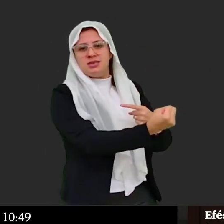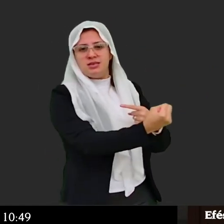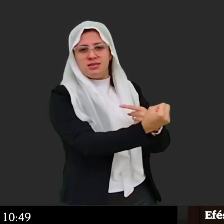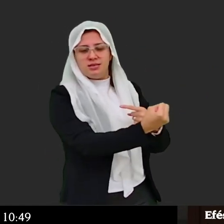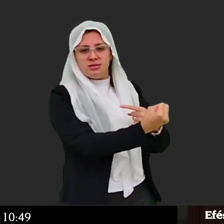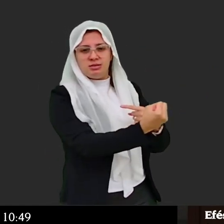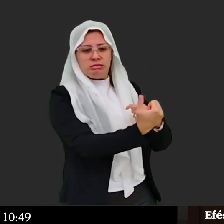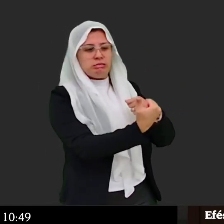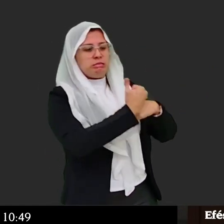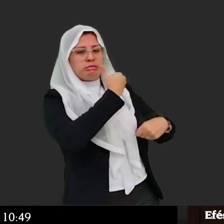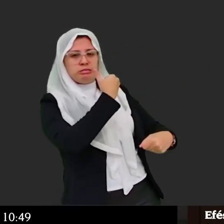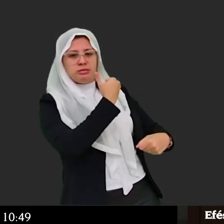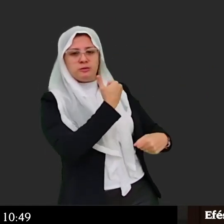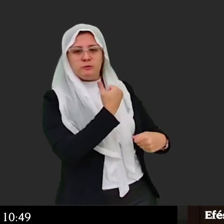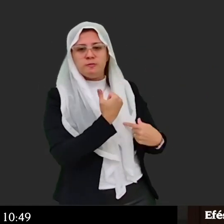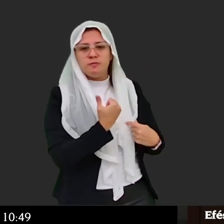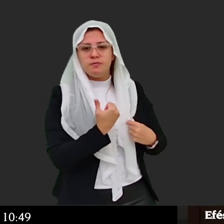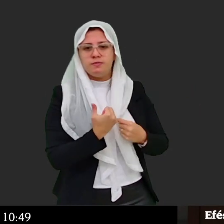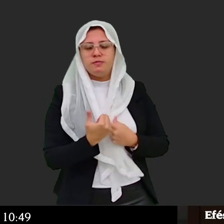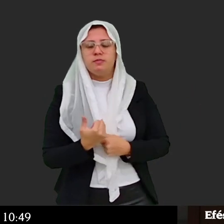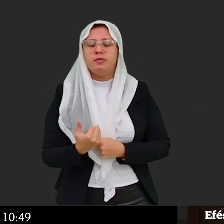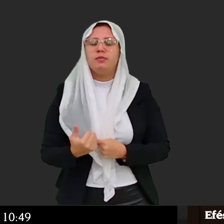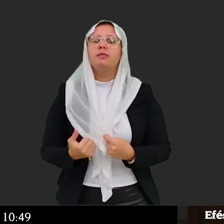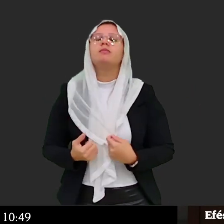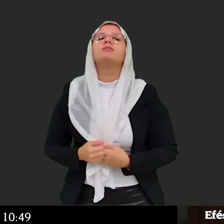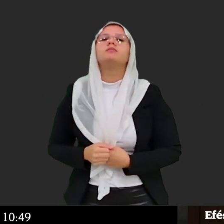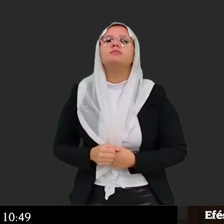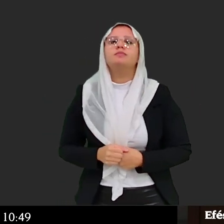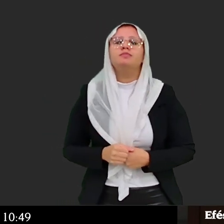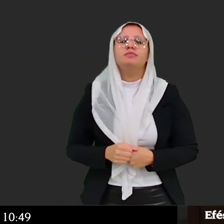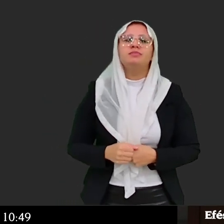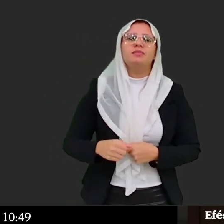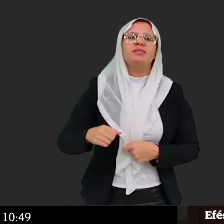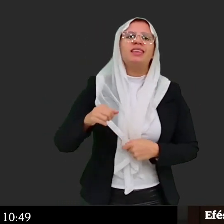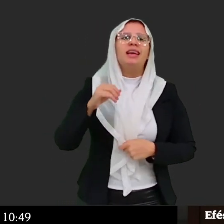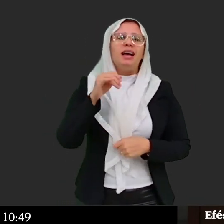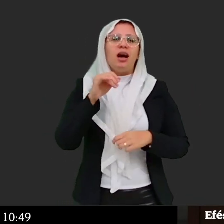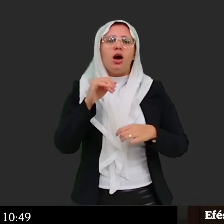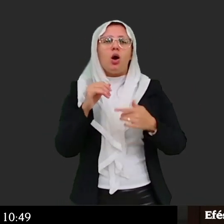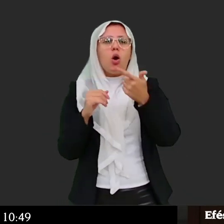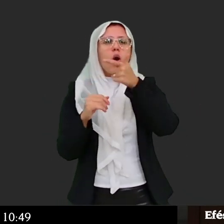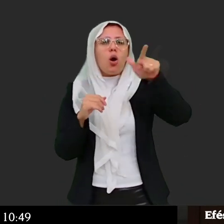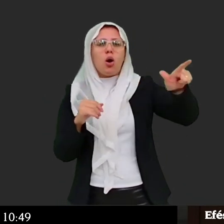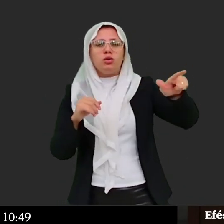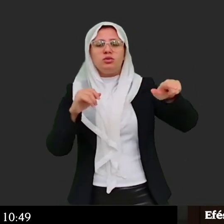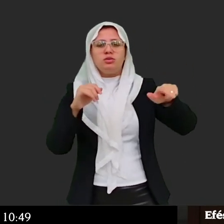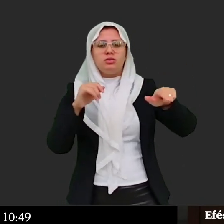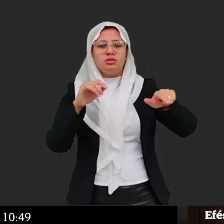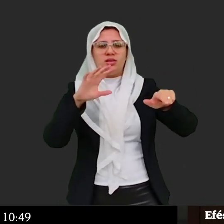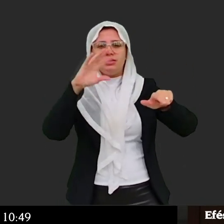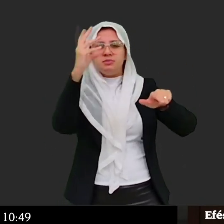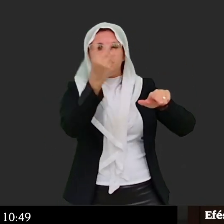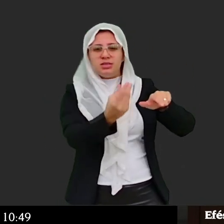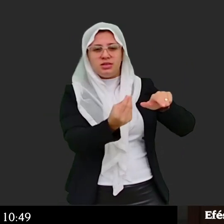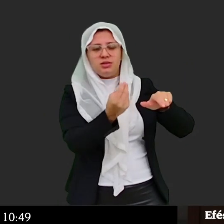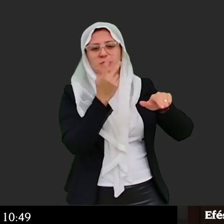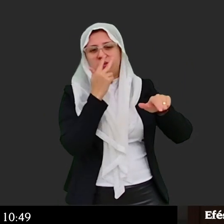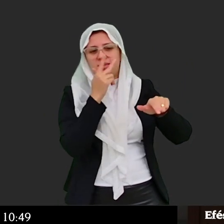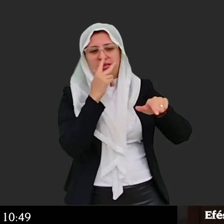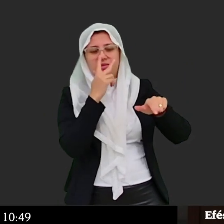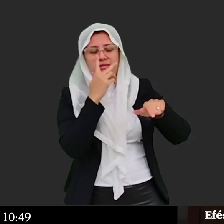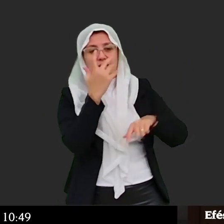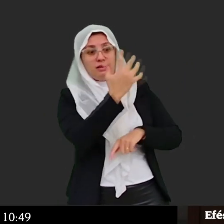irmão, espírito é vento, é ar. Ventos de doutrina são espíritos de doutrinas